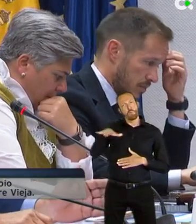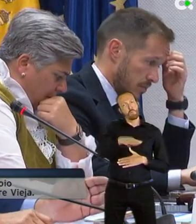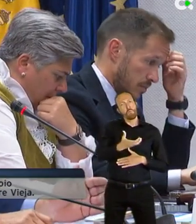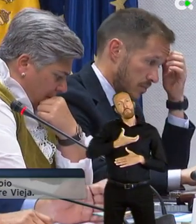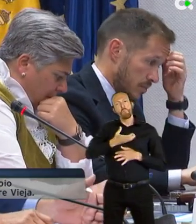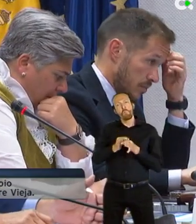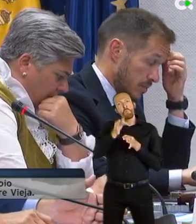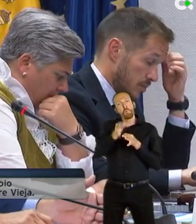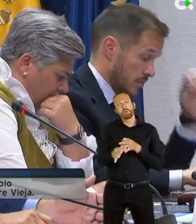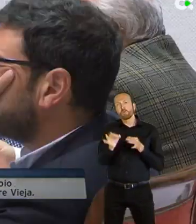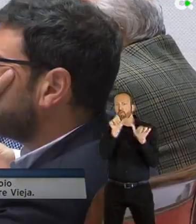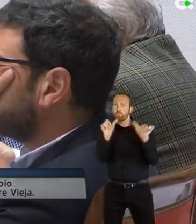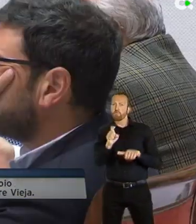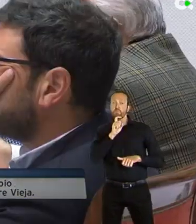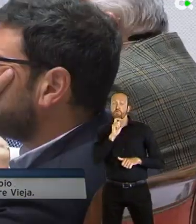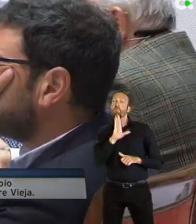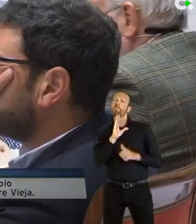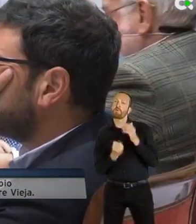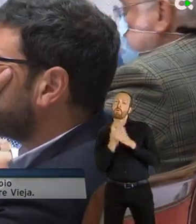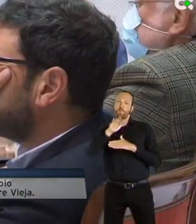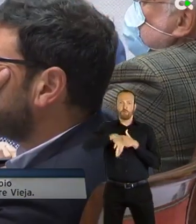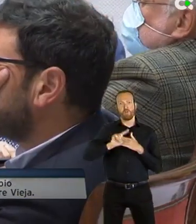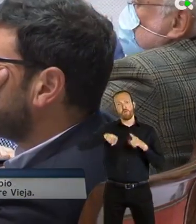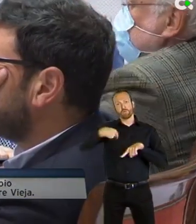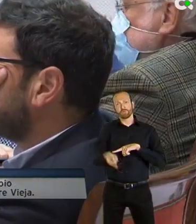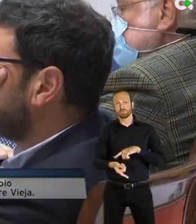que tendrá el municipio tras la erupción de Cumbre Vieja.